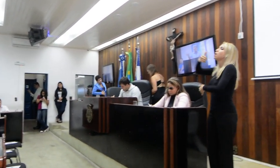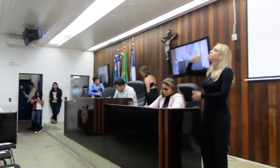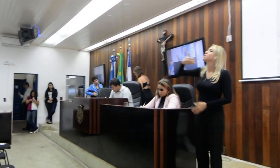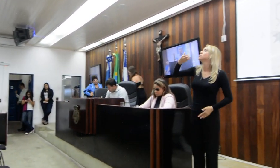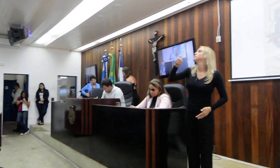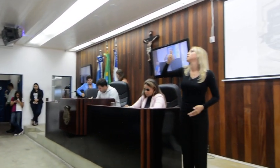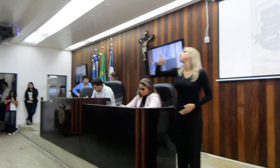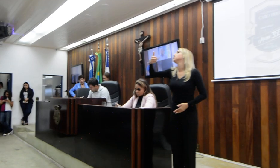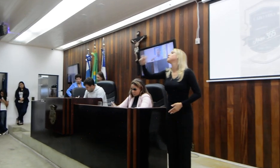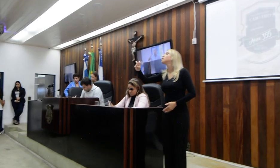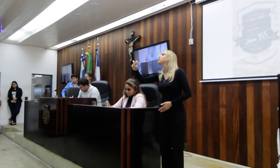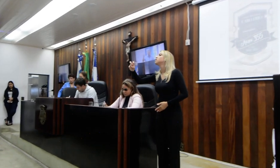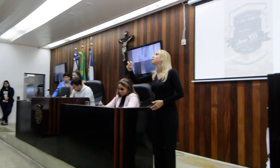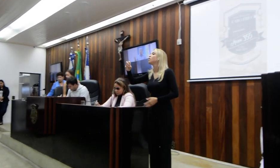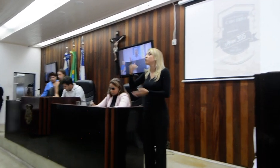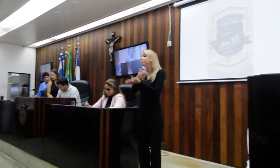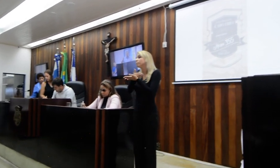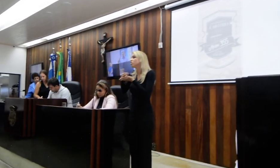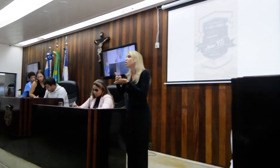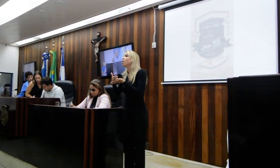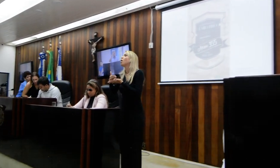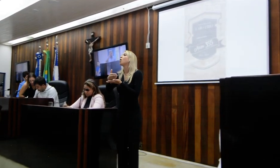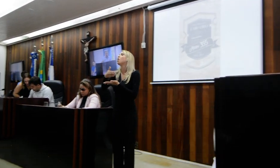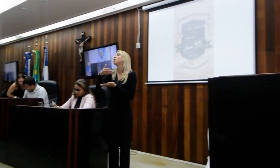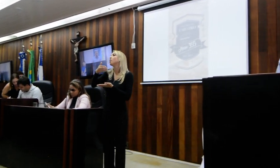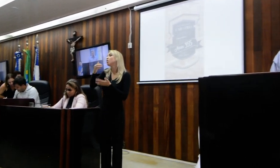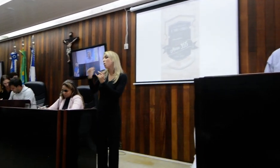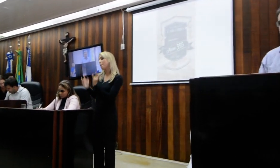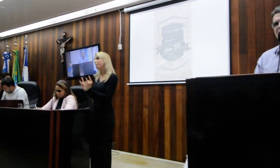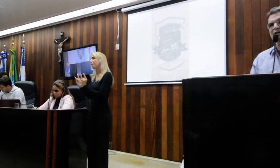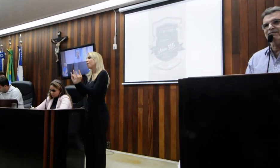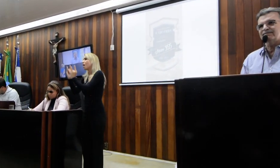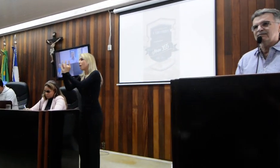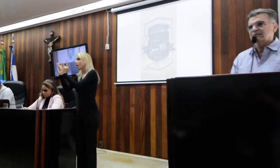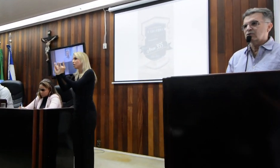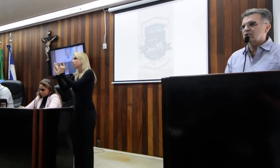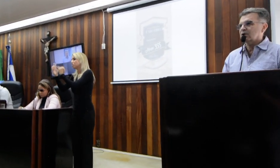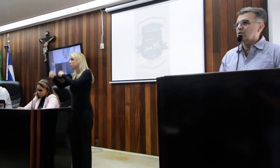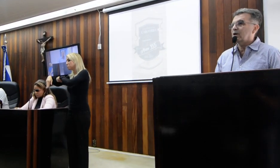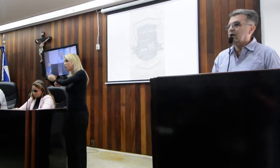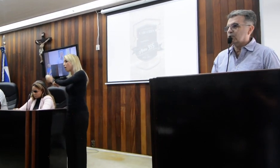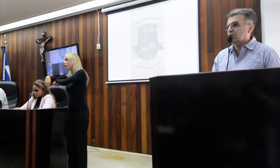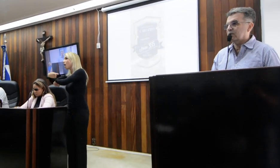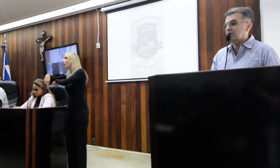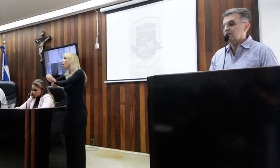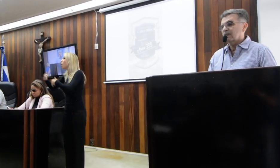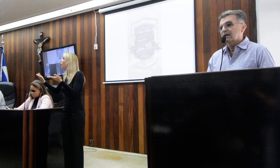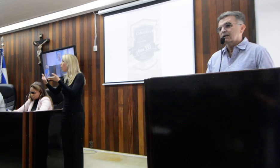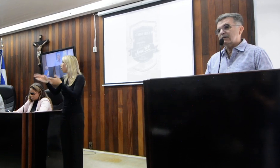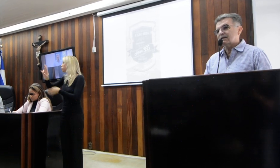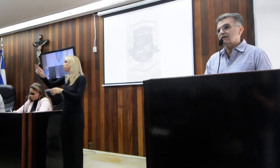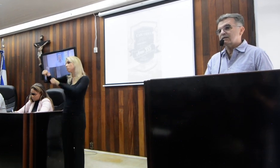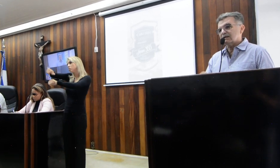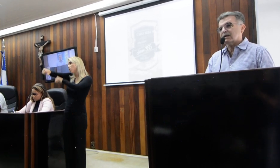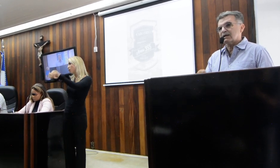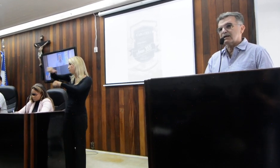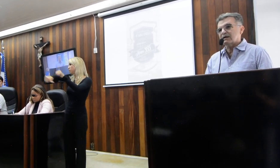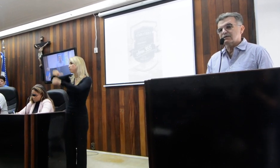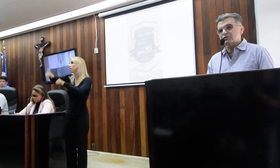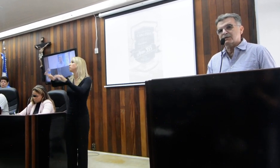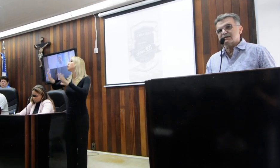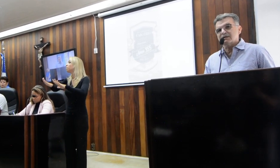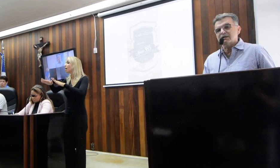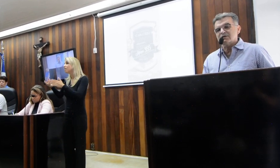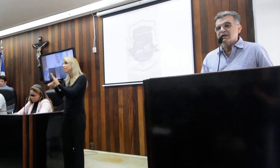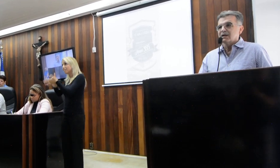com aqueles falou em 60 e 62, um prédio ali na rua direita, hoje a rua Érico Coelho, mas antes era na